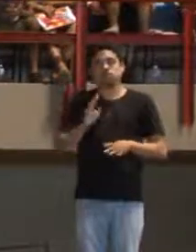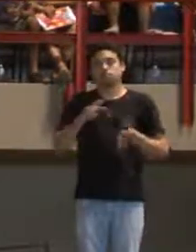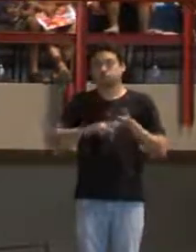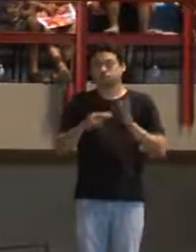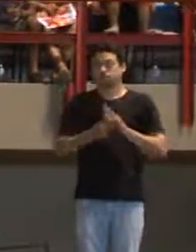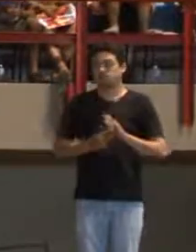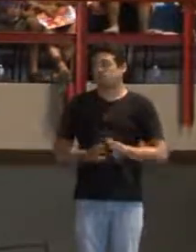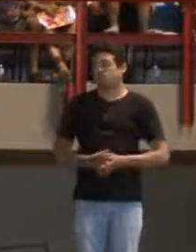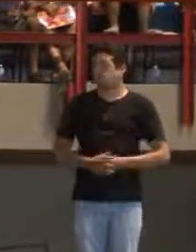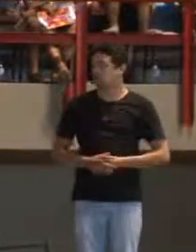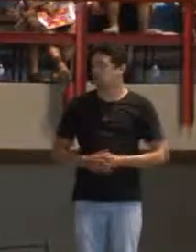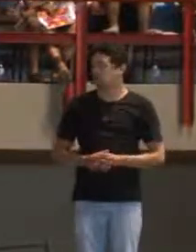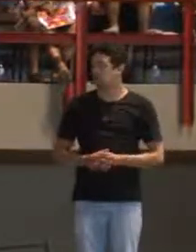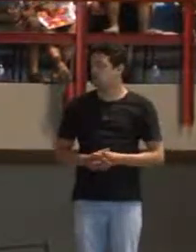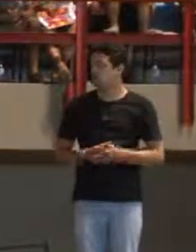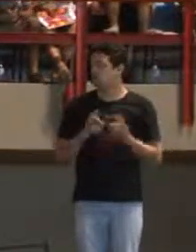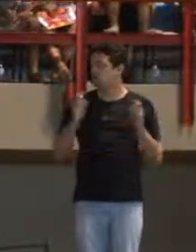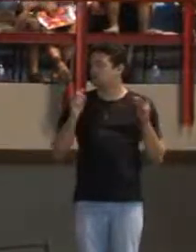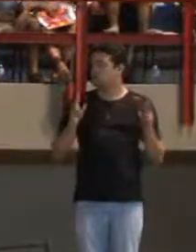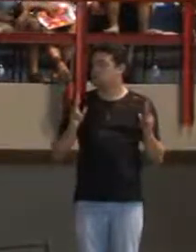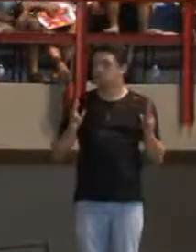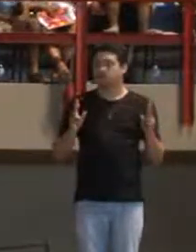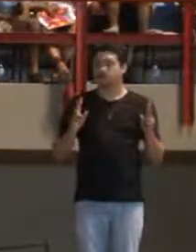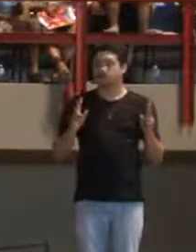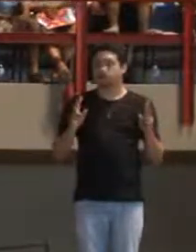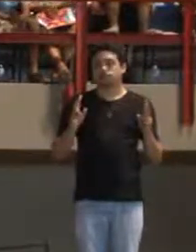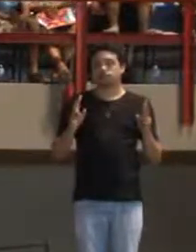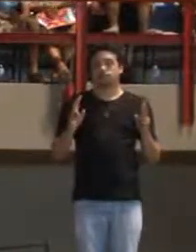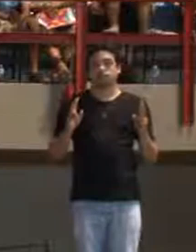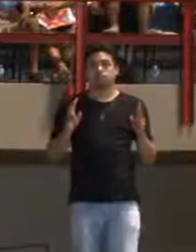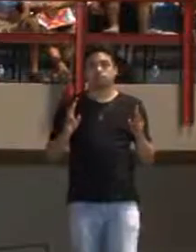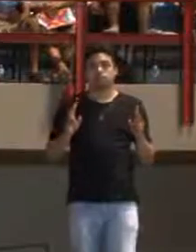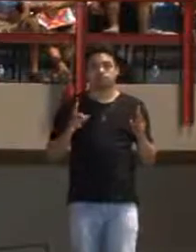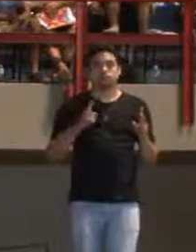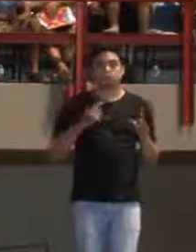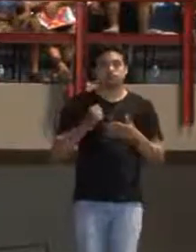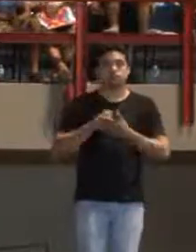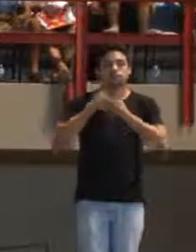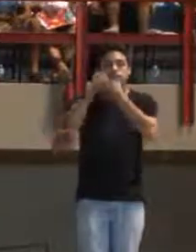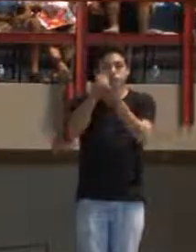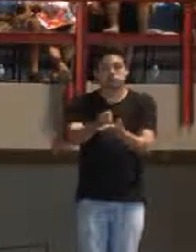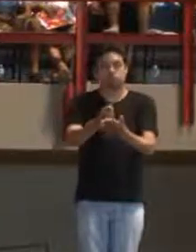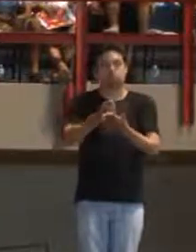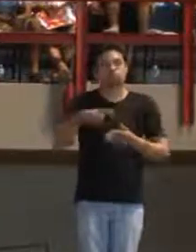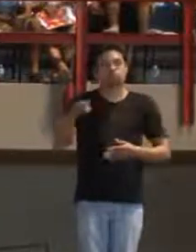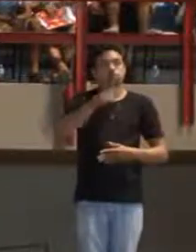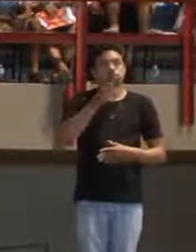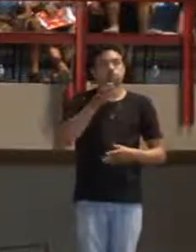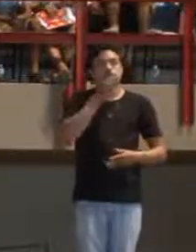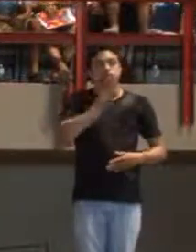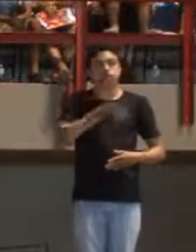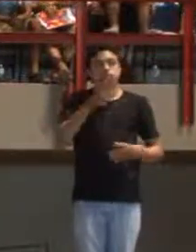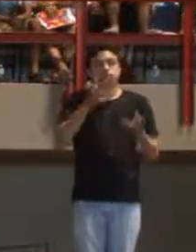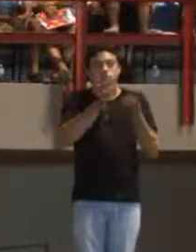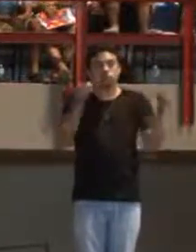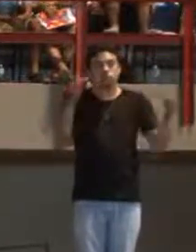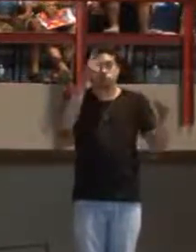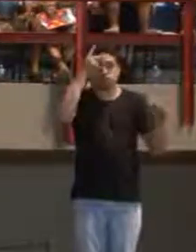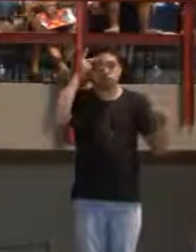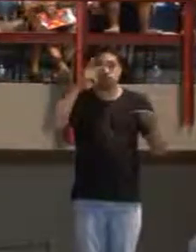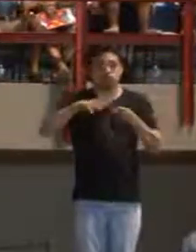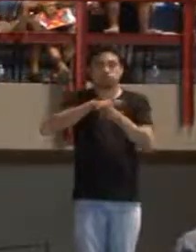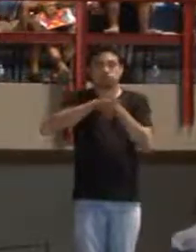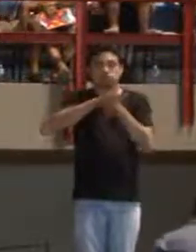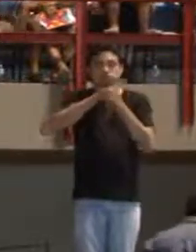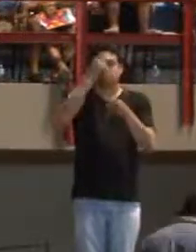significativa. Ok, gente? Espero ter ajudado, tá? Foi muito legal ver tanta gente aqui, né? O